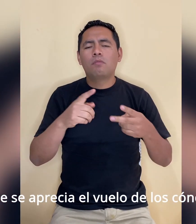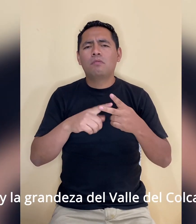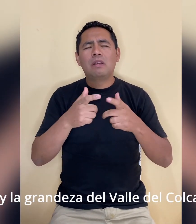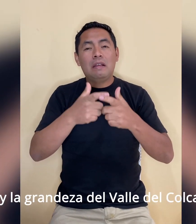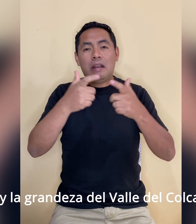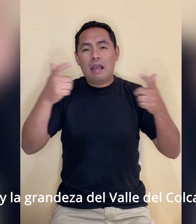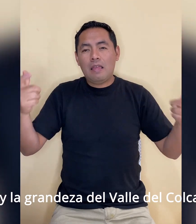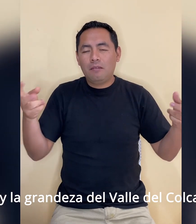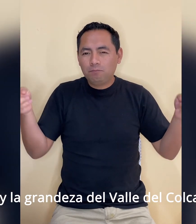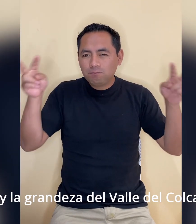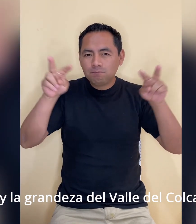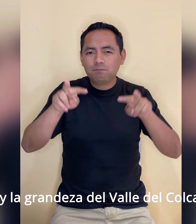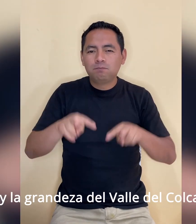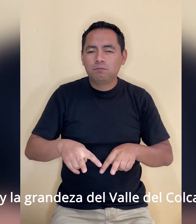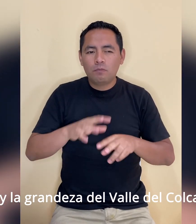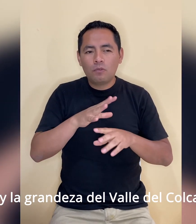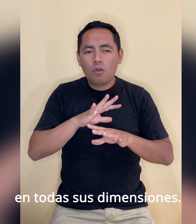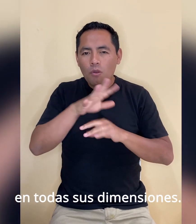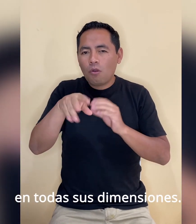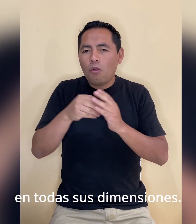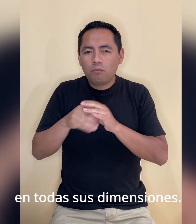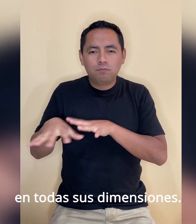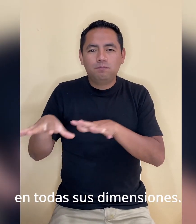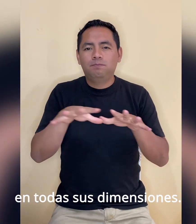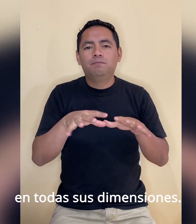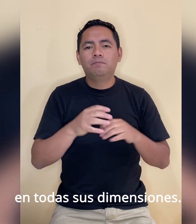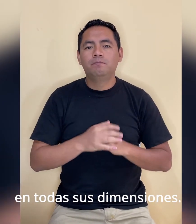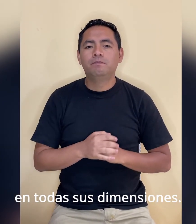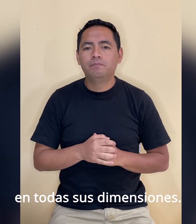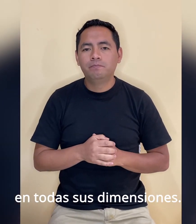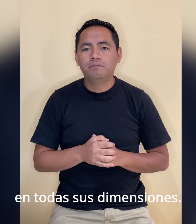y la grandeza del Valle del Colca en todas sus dimensiones.